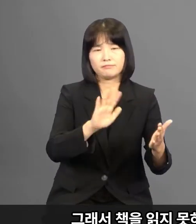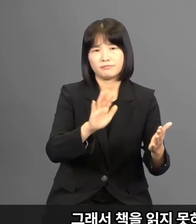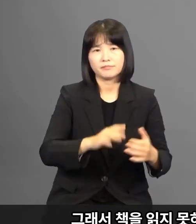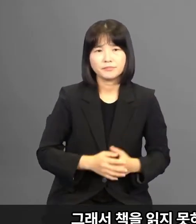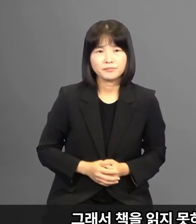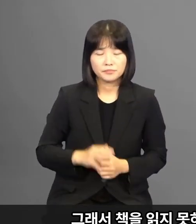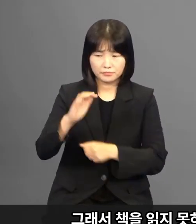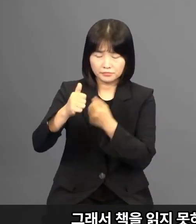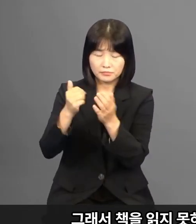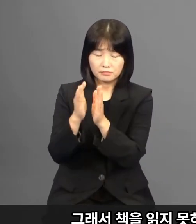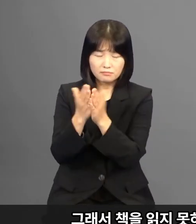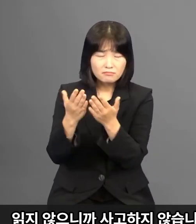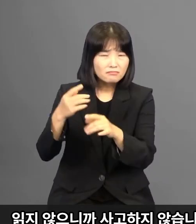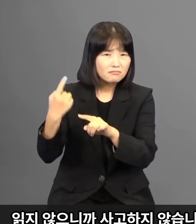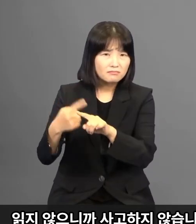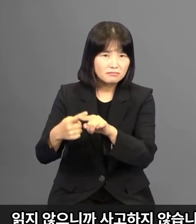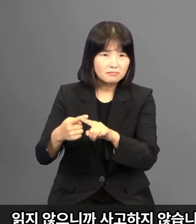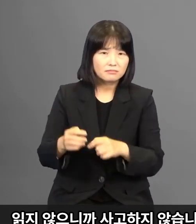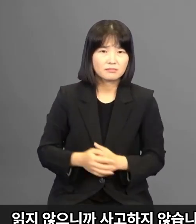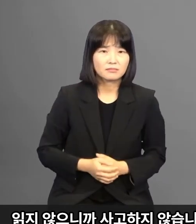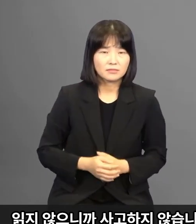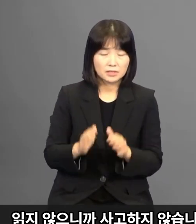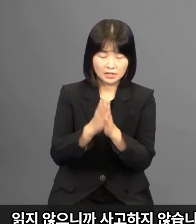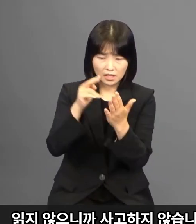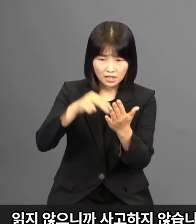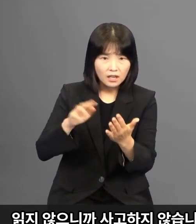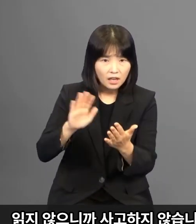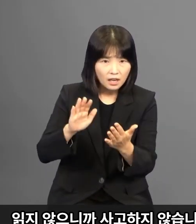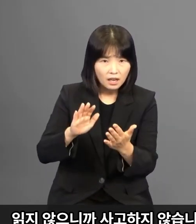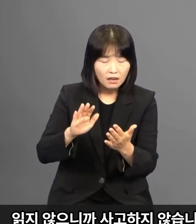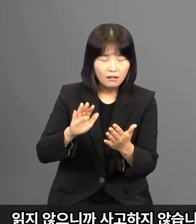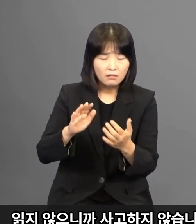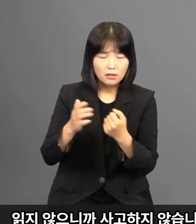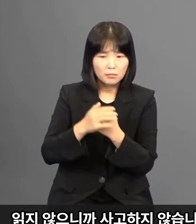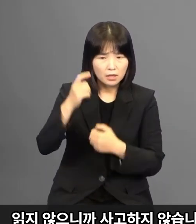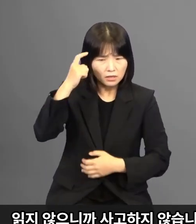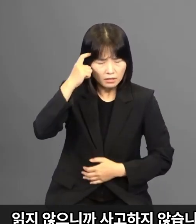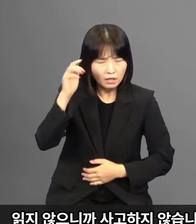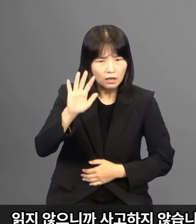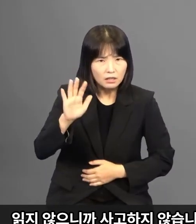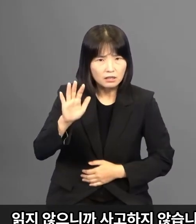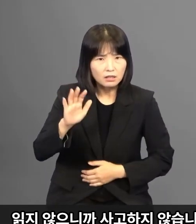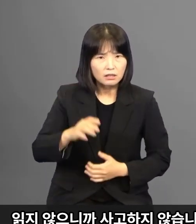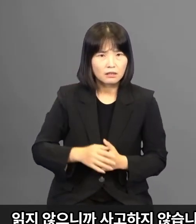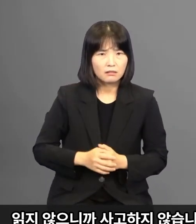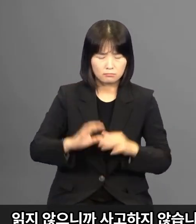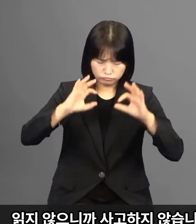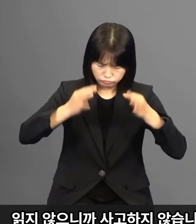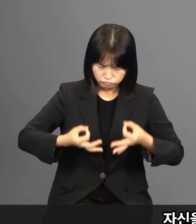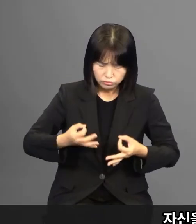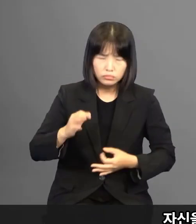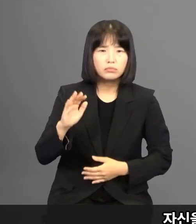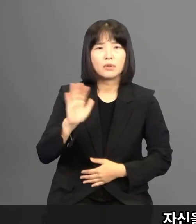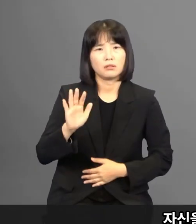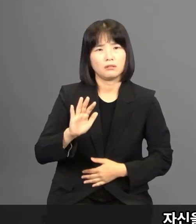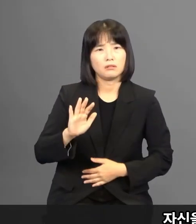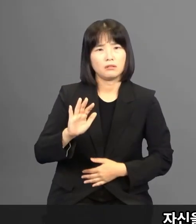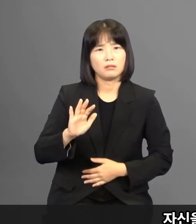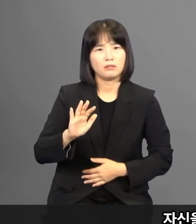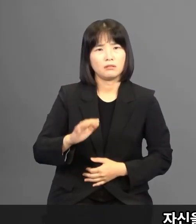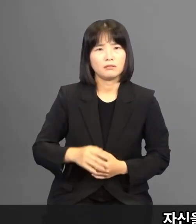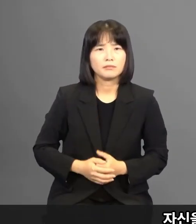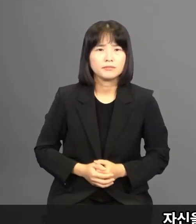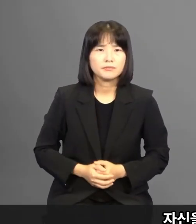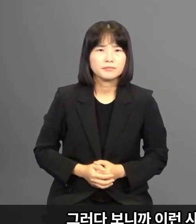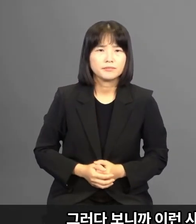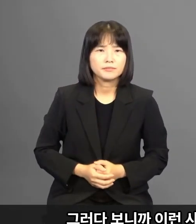성경도 마찬가지고요. 읽지 않으니까 사고하지 않습니다. 돌아보지 않습니다. 반추하지 않습니다. 자신을